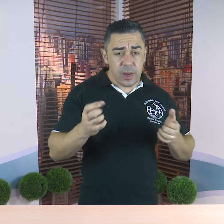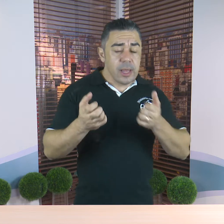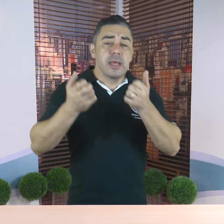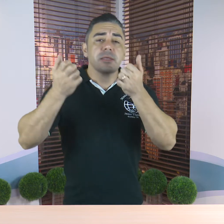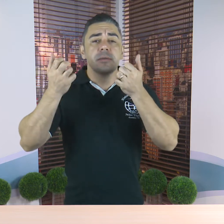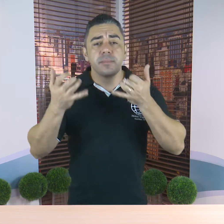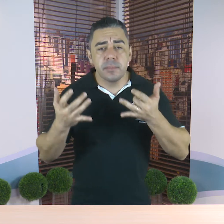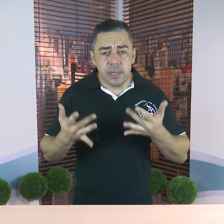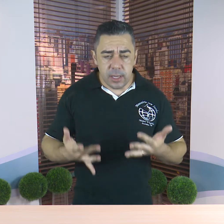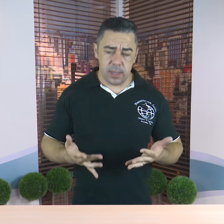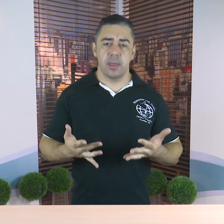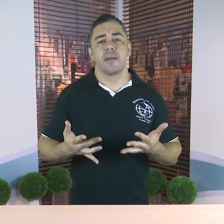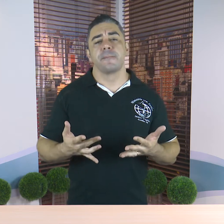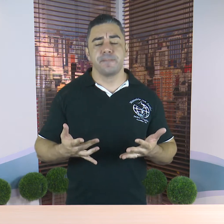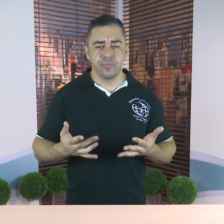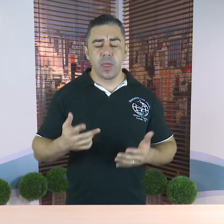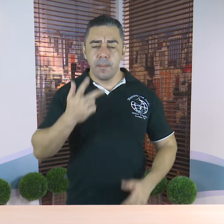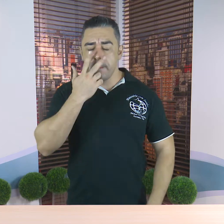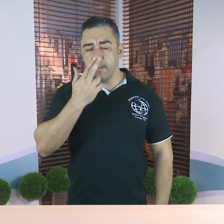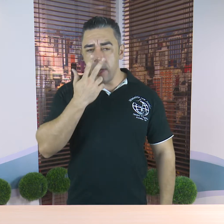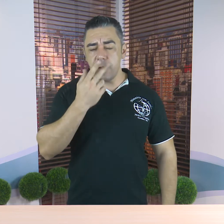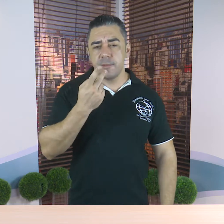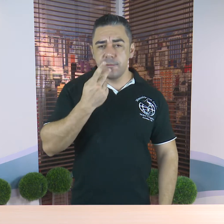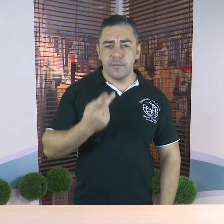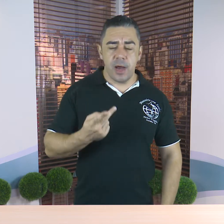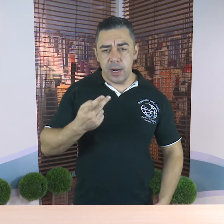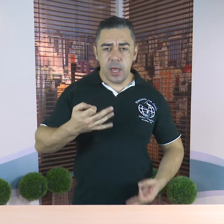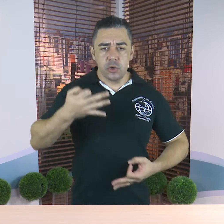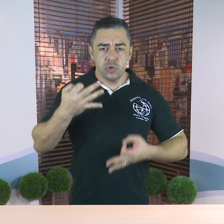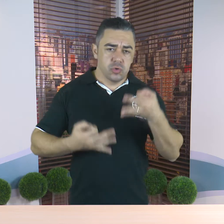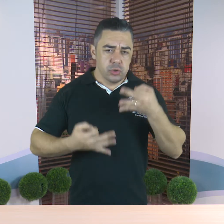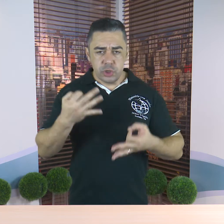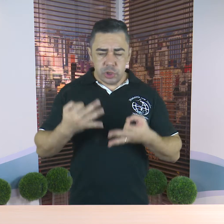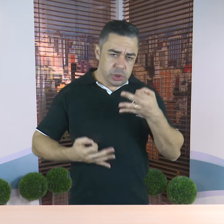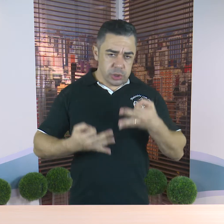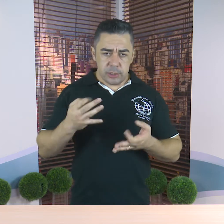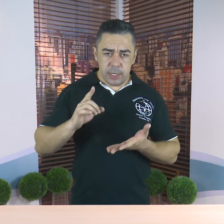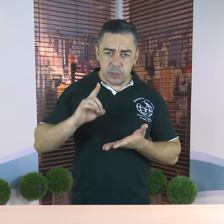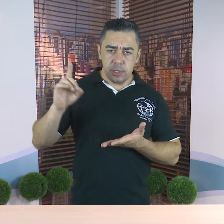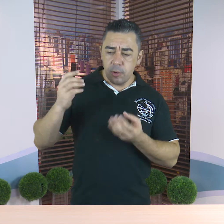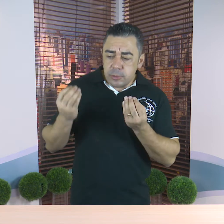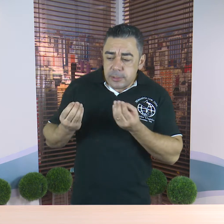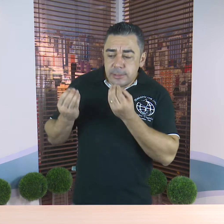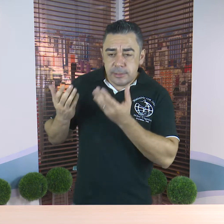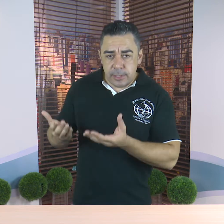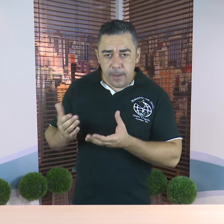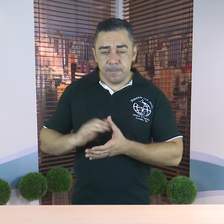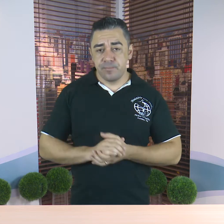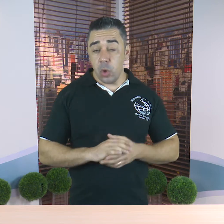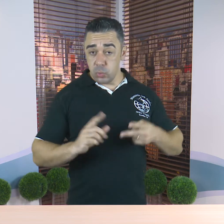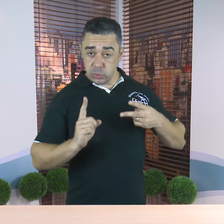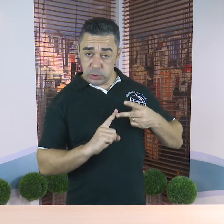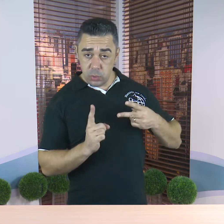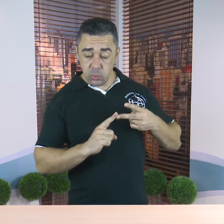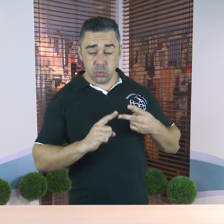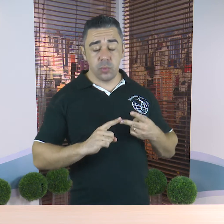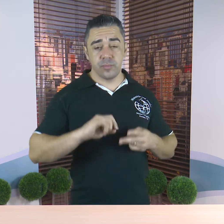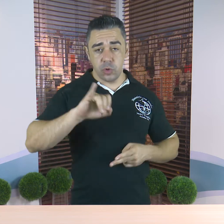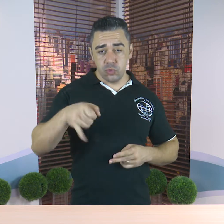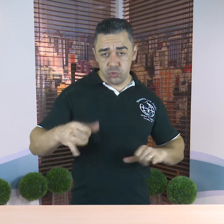Elifaz faz uma defesa da justiça retributiva. No segundo discurso, que está em Jó 15, onde